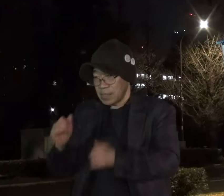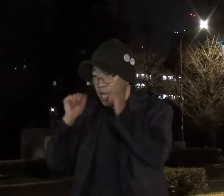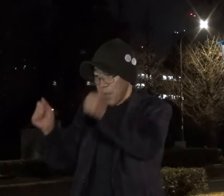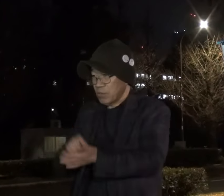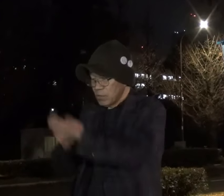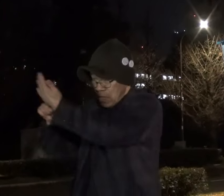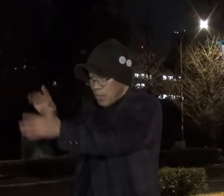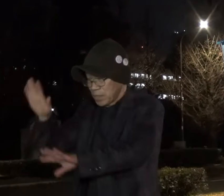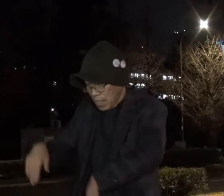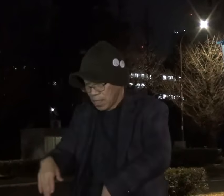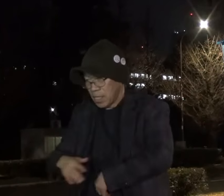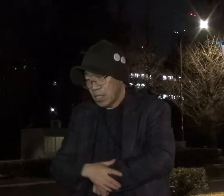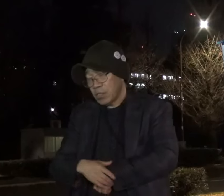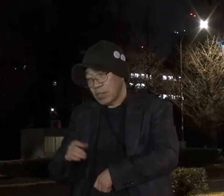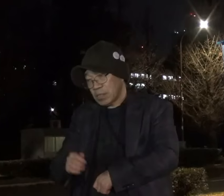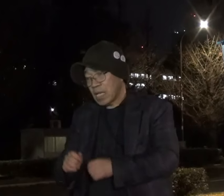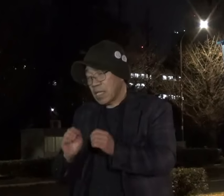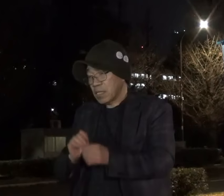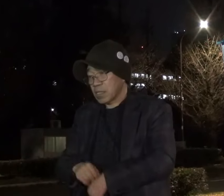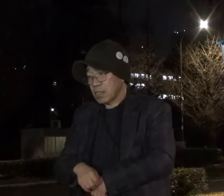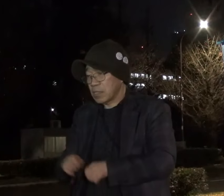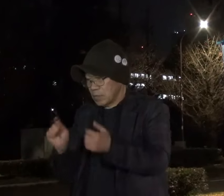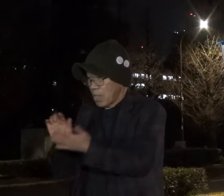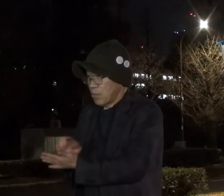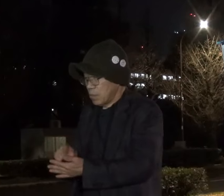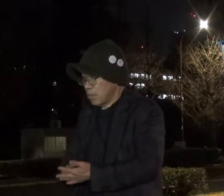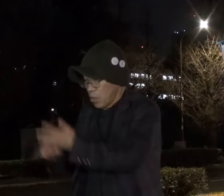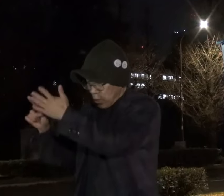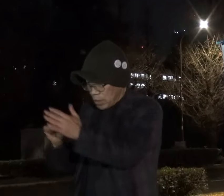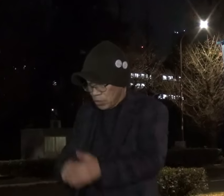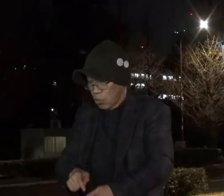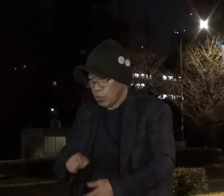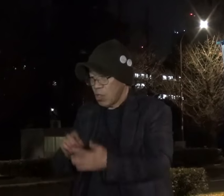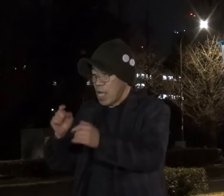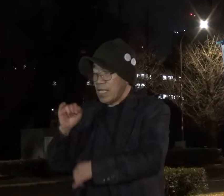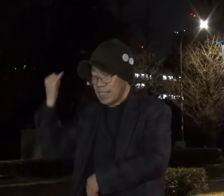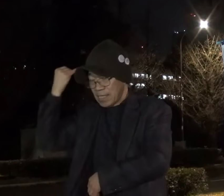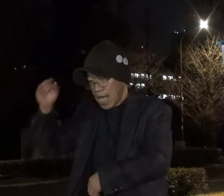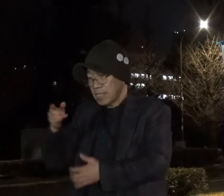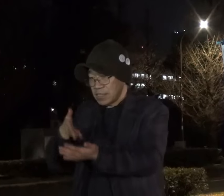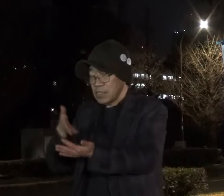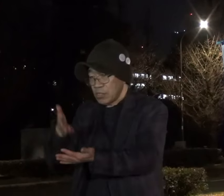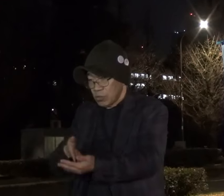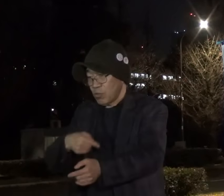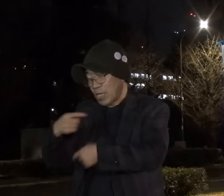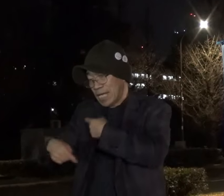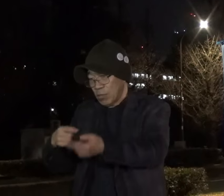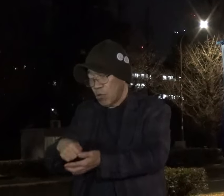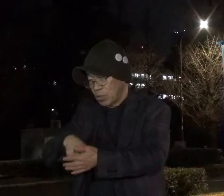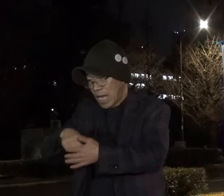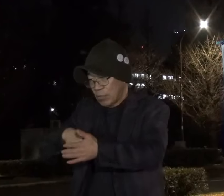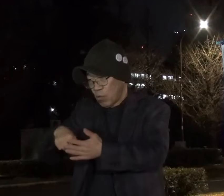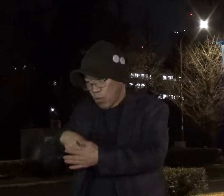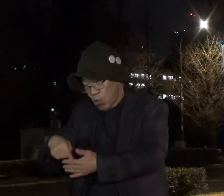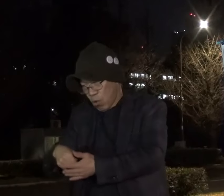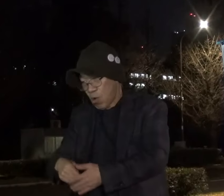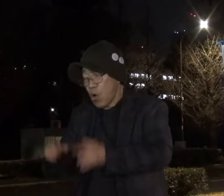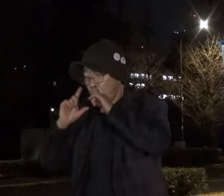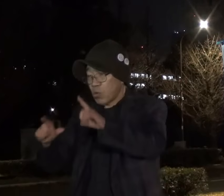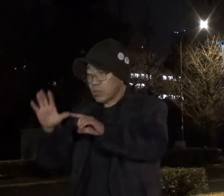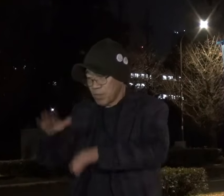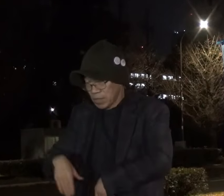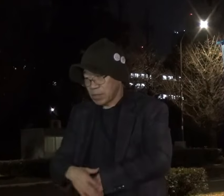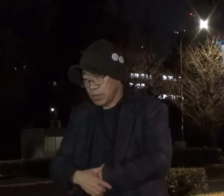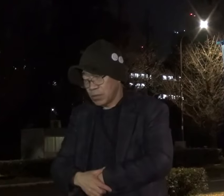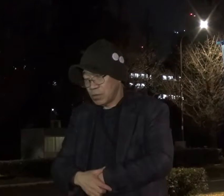われました原告の方の意見陳述の概要をご紹介いたします。例によりまして個人名とは、省略いたします